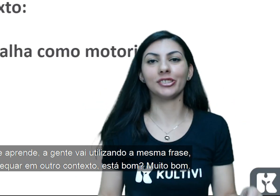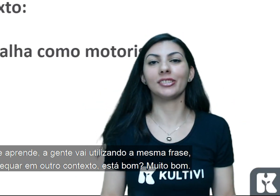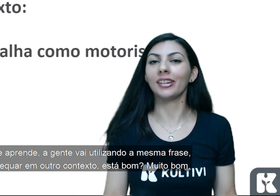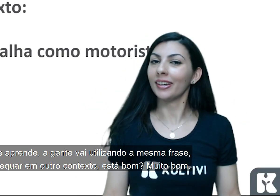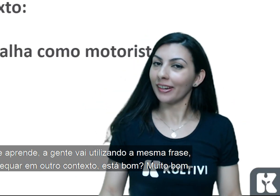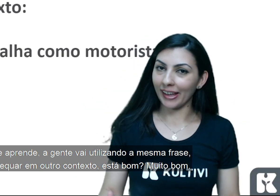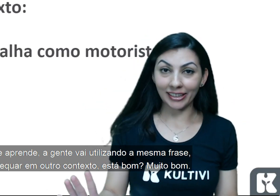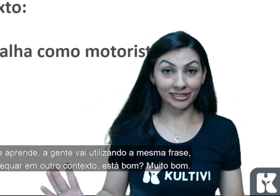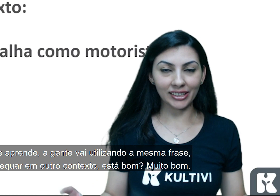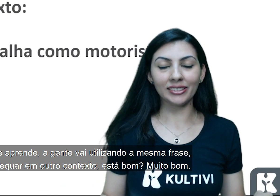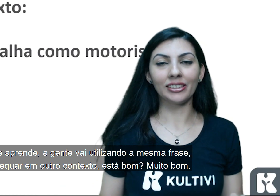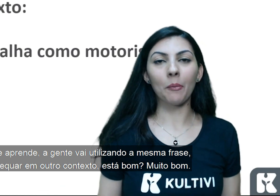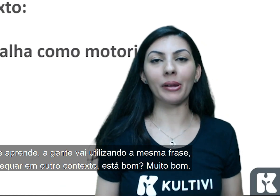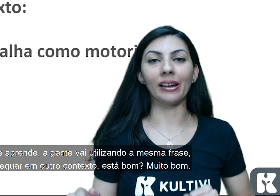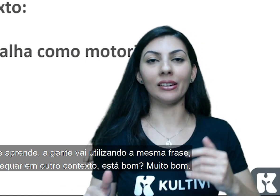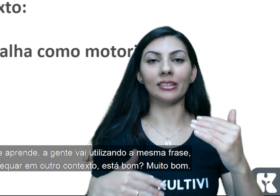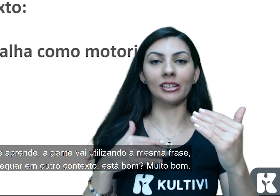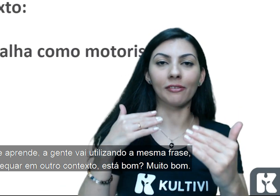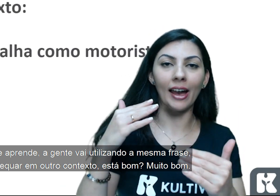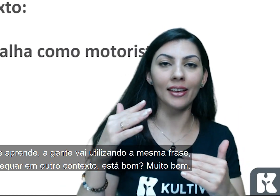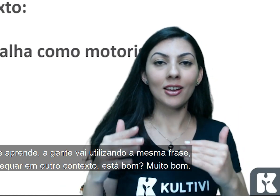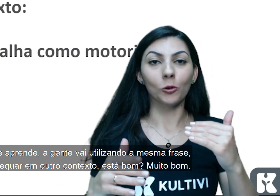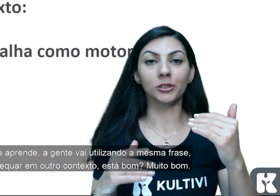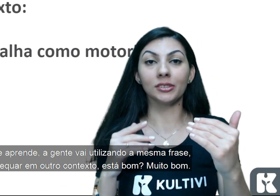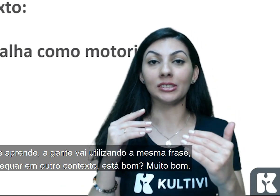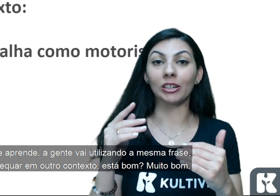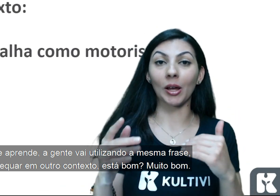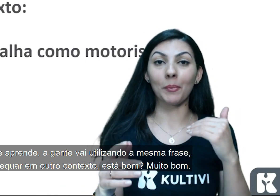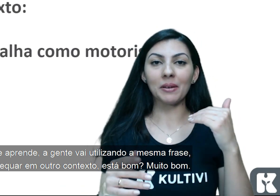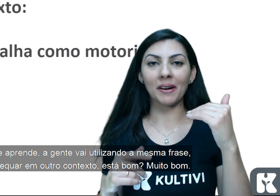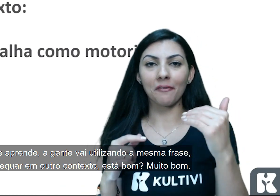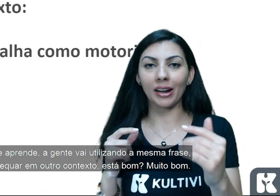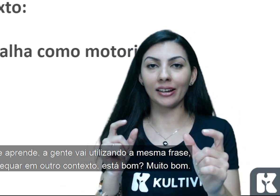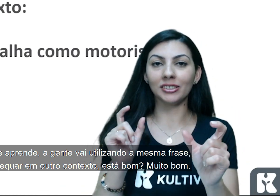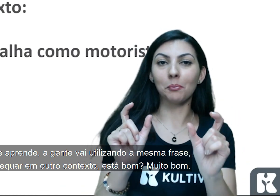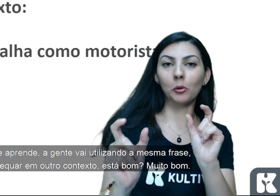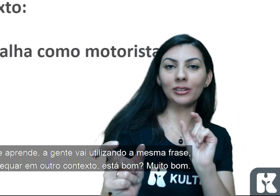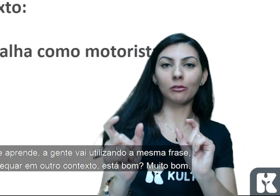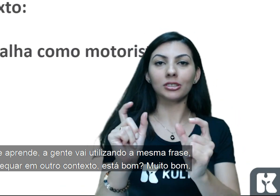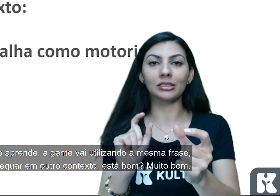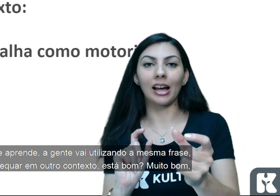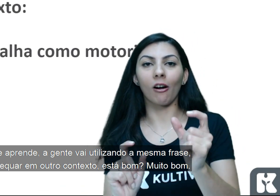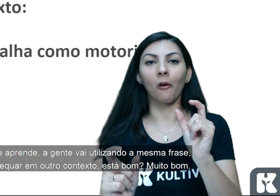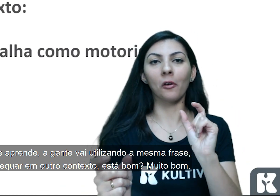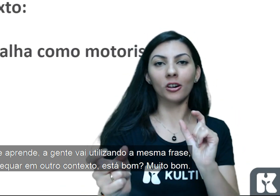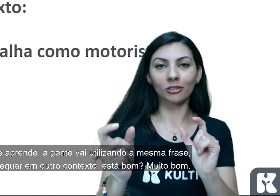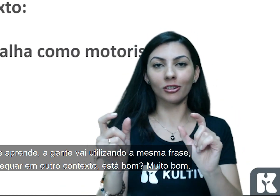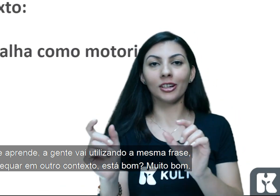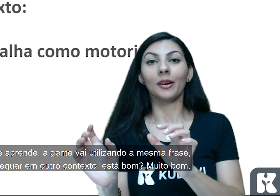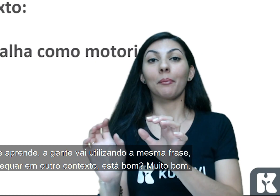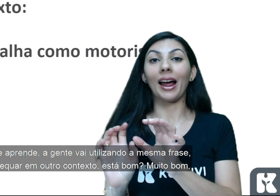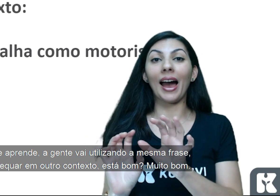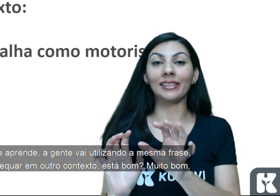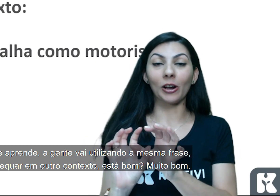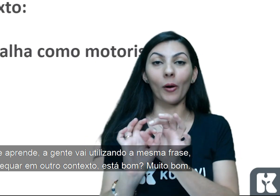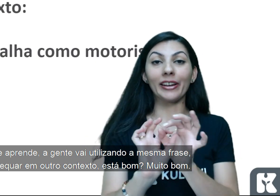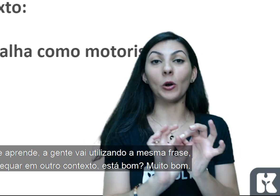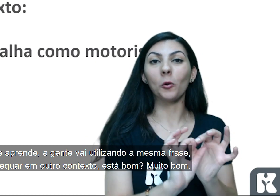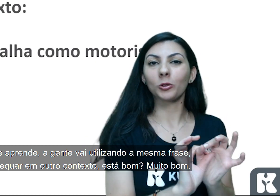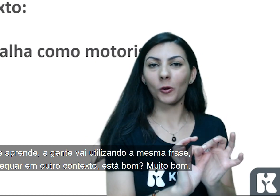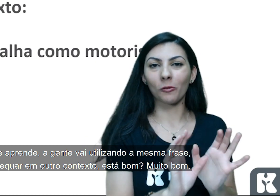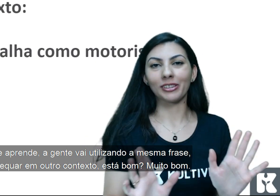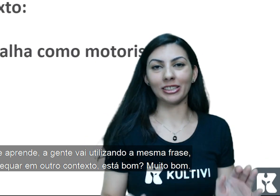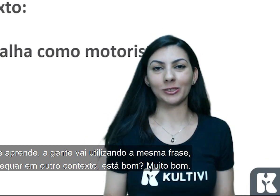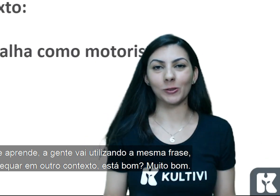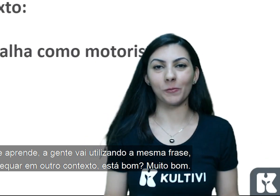Excelente! É assim que a aprende. A gente vai utilizando a mesma frase e muda um sinal ou outro para adequar